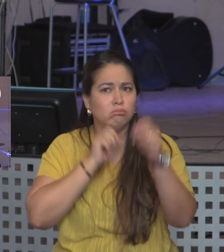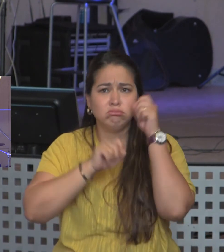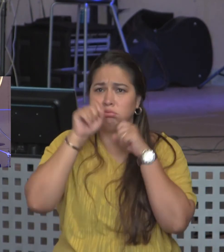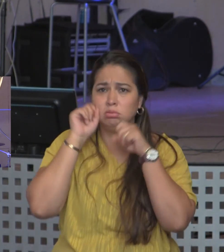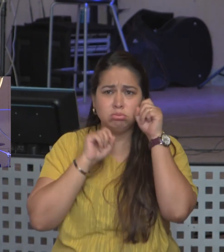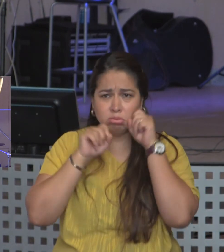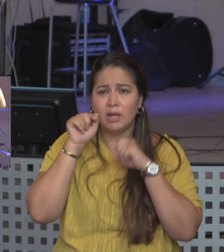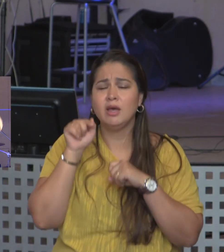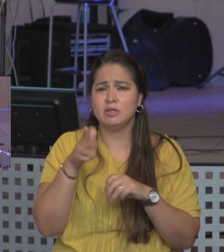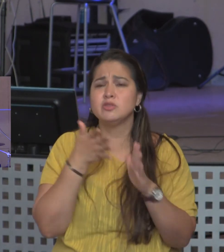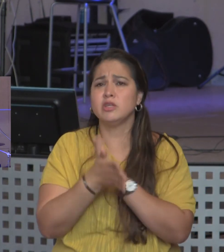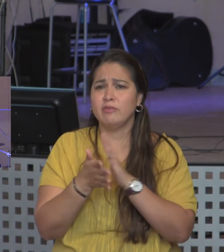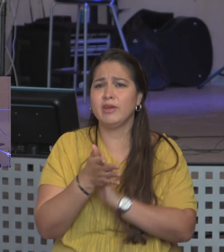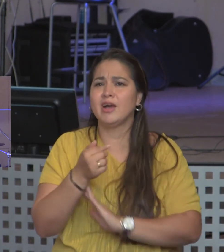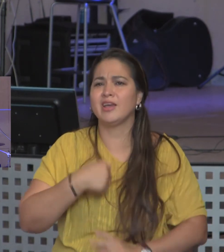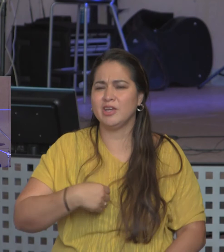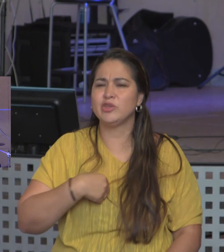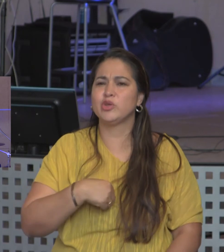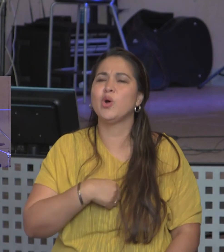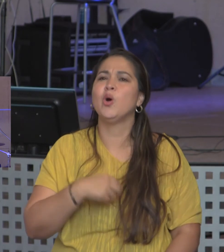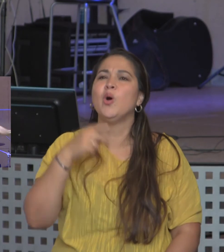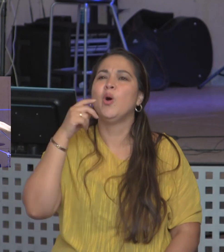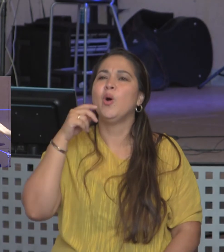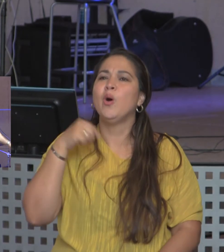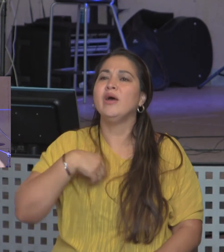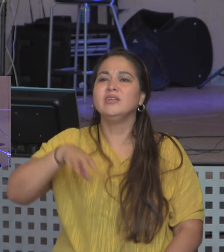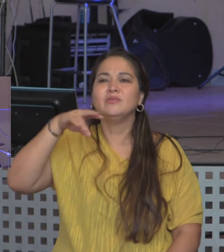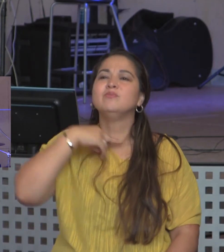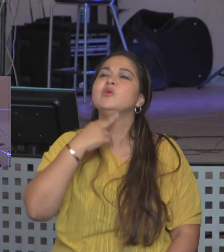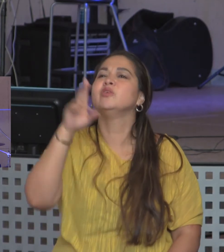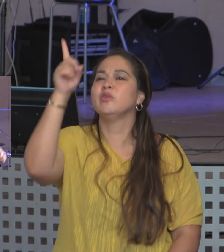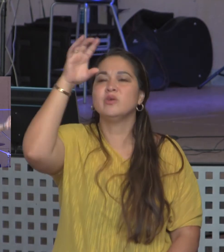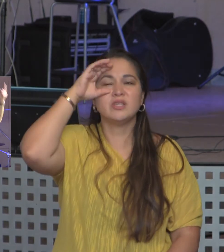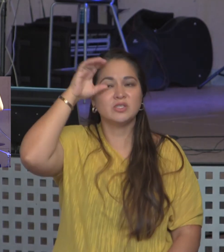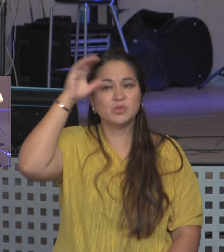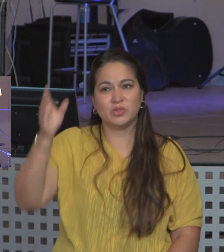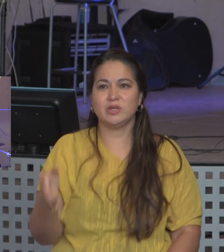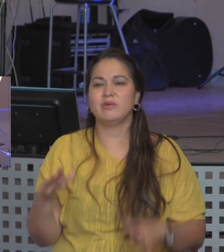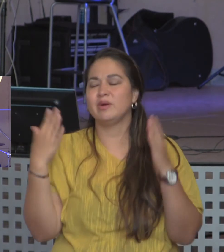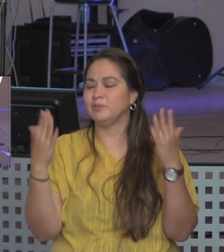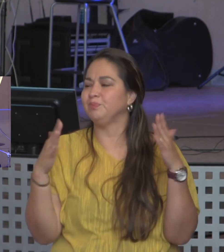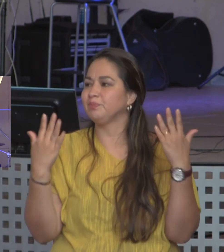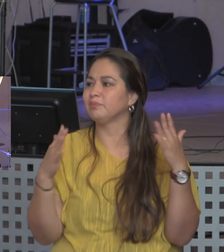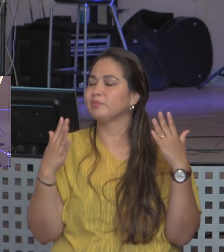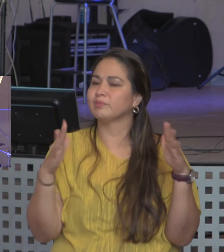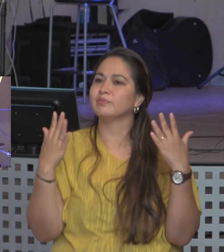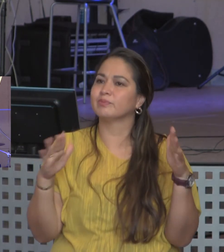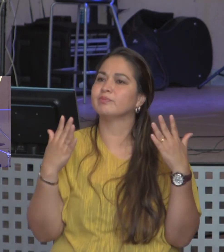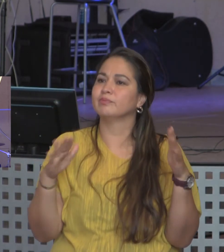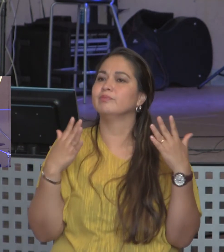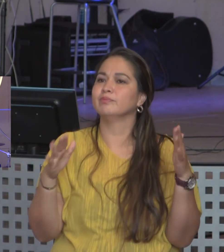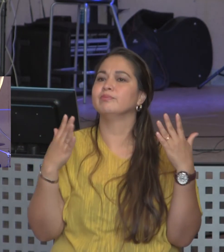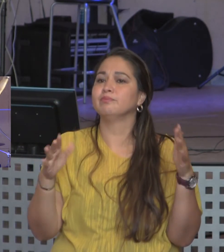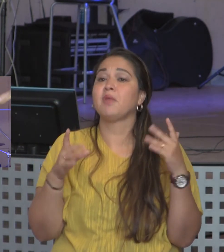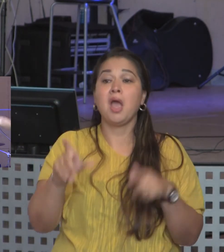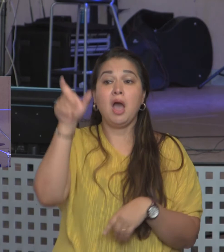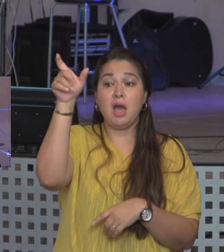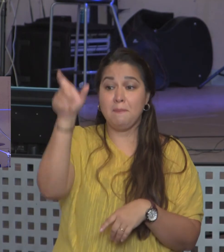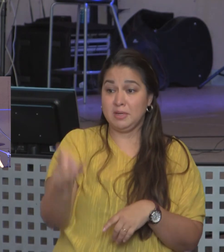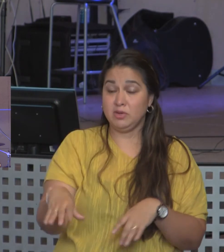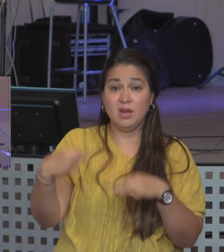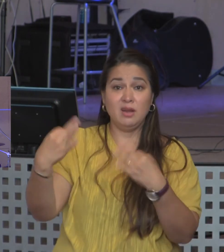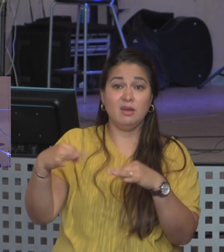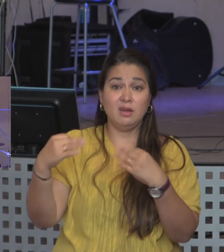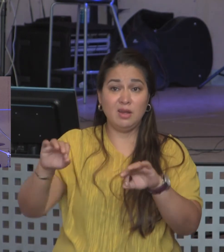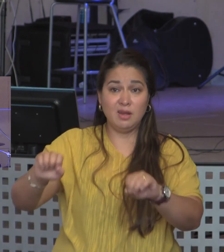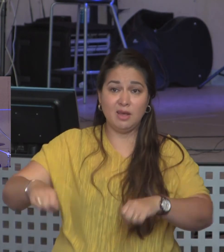oír a alguien, no a algo. Yo no sabía que estaba escuchando, pero estaba escuchando a alguien que transformó